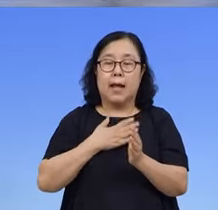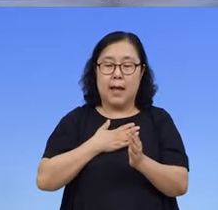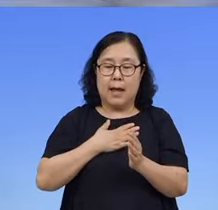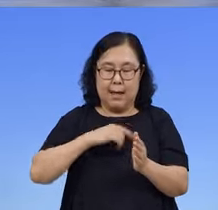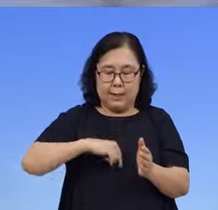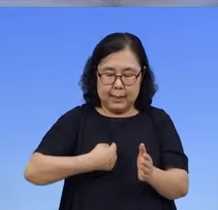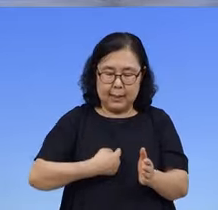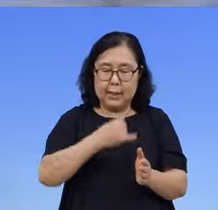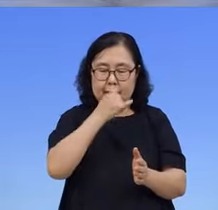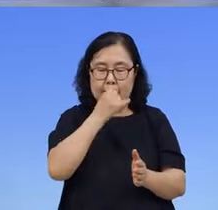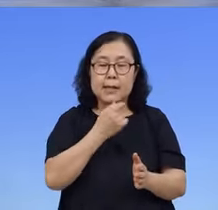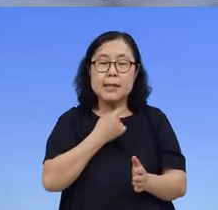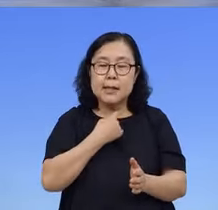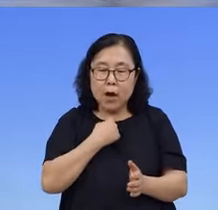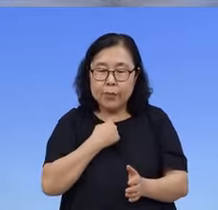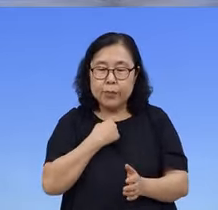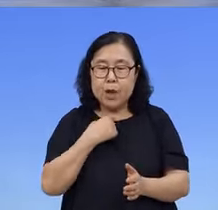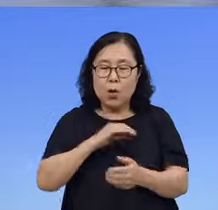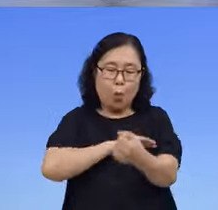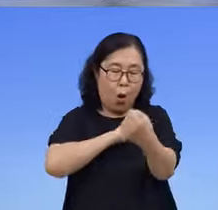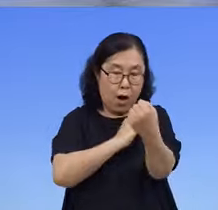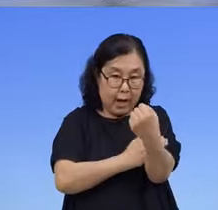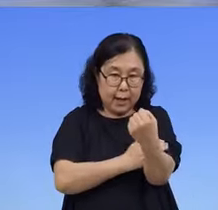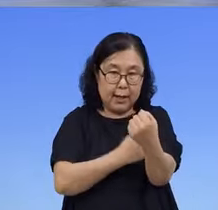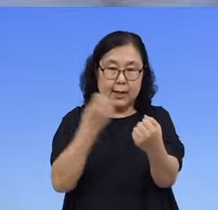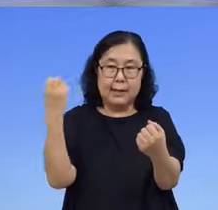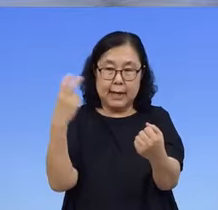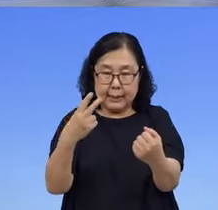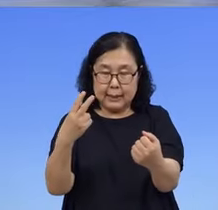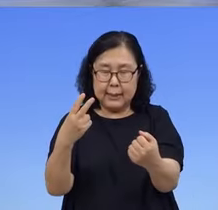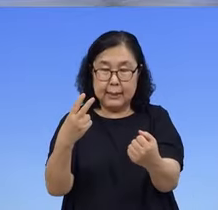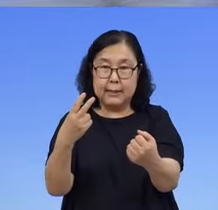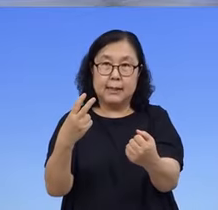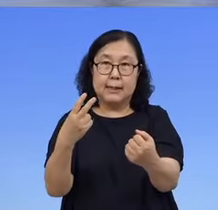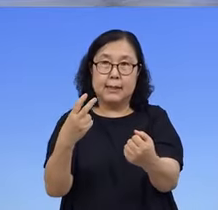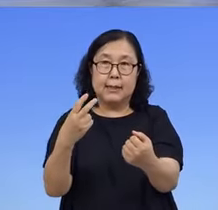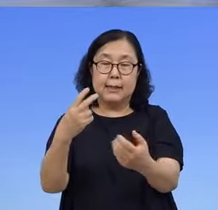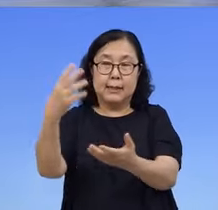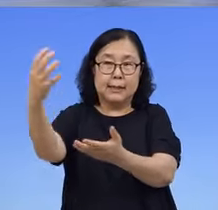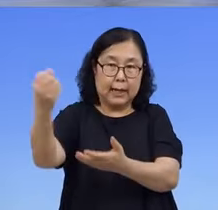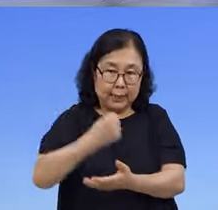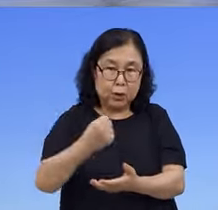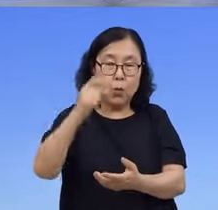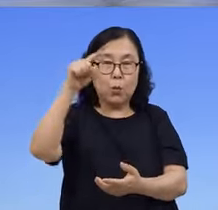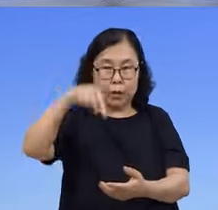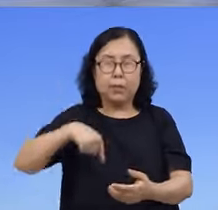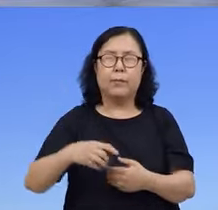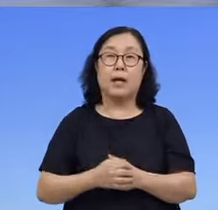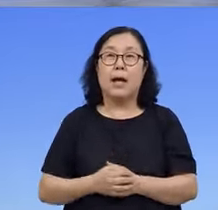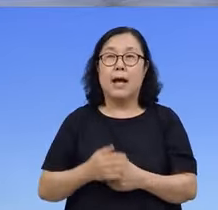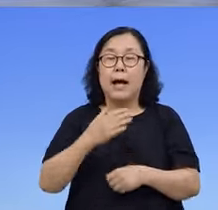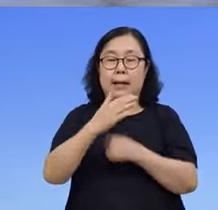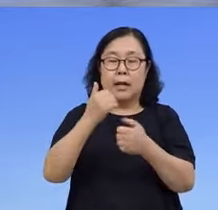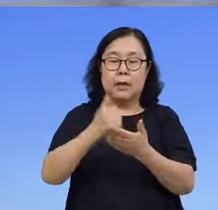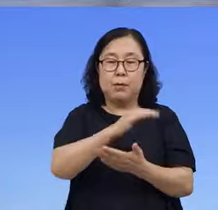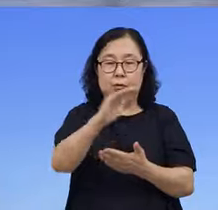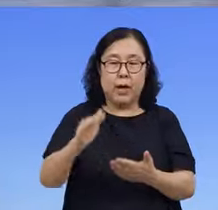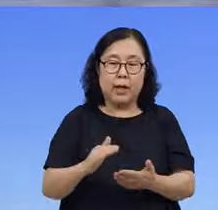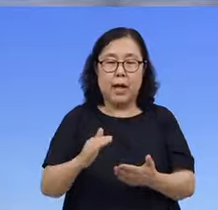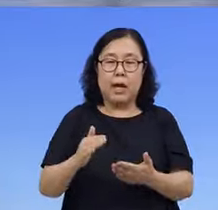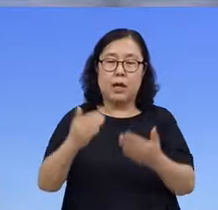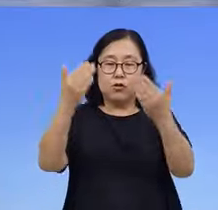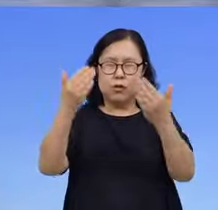우리에게 있던 권한을 되찾아오는 게 구속입니다. 원래 우리에게 있던 게 뭡니까? 하나님이 창조하실 때